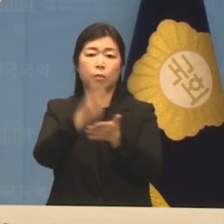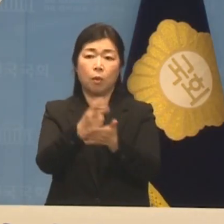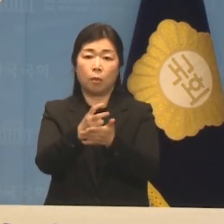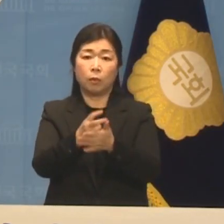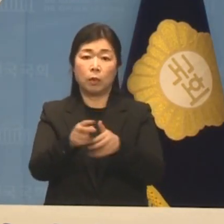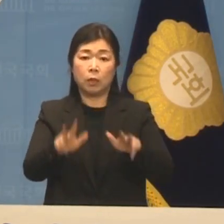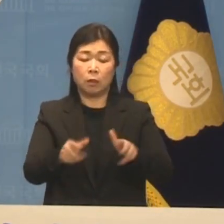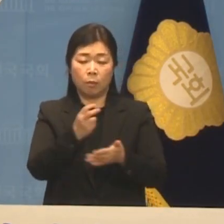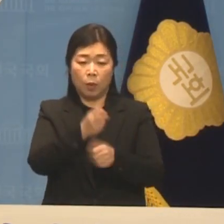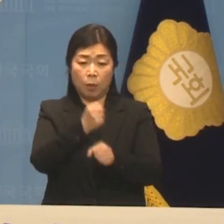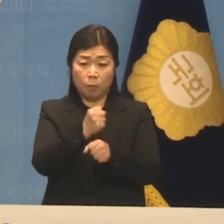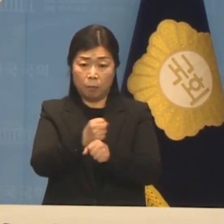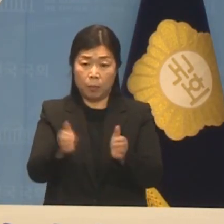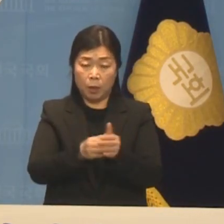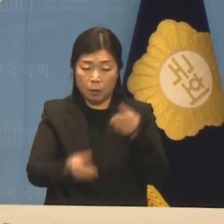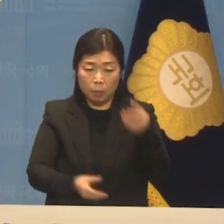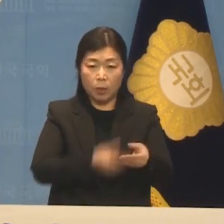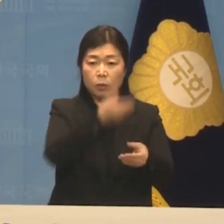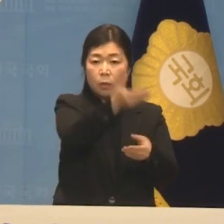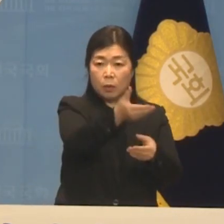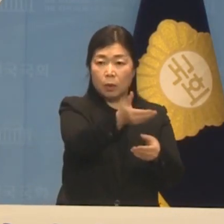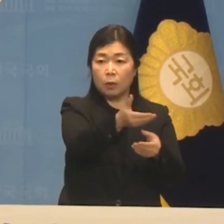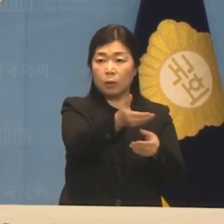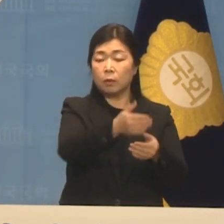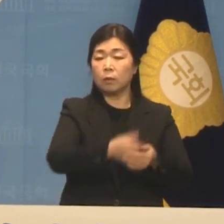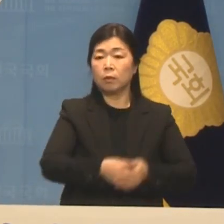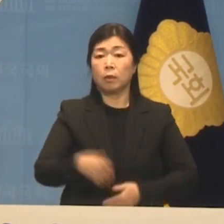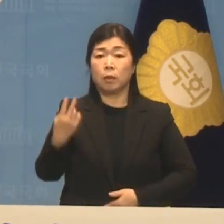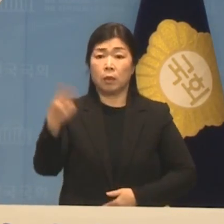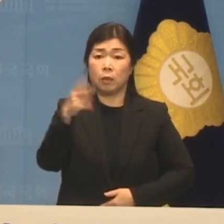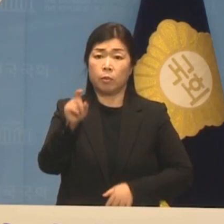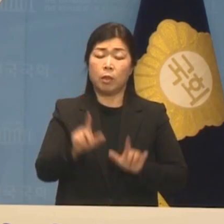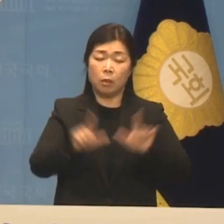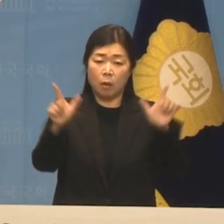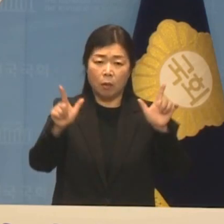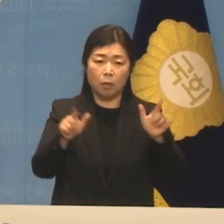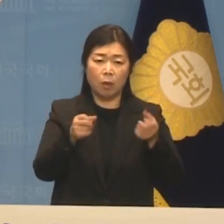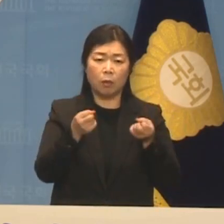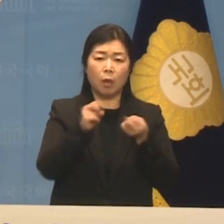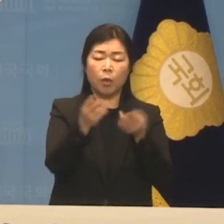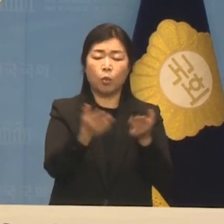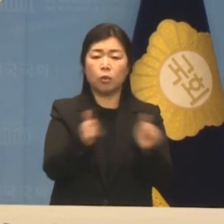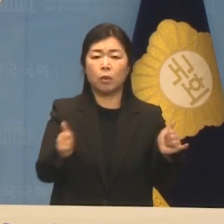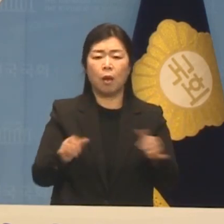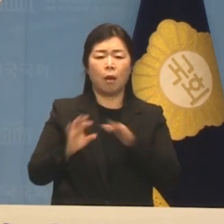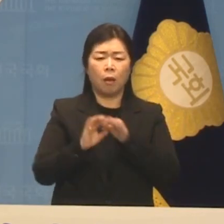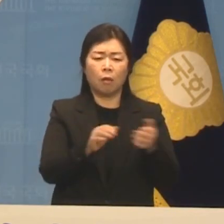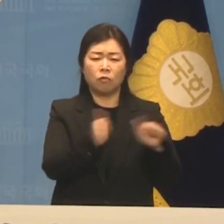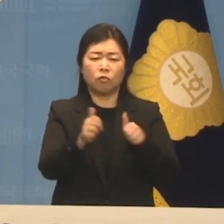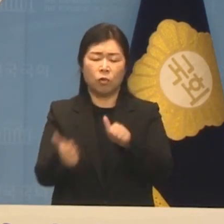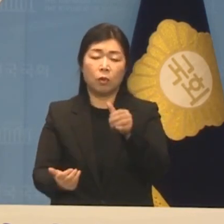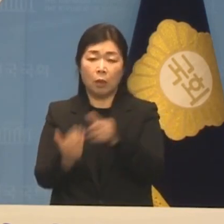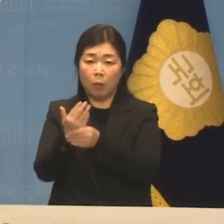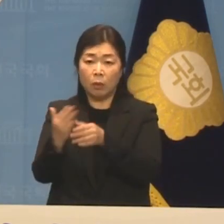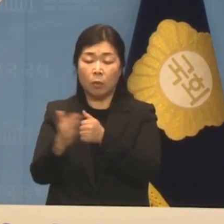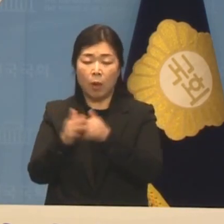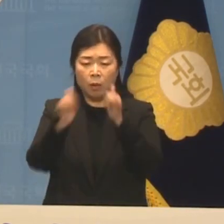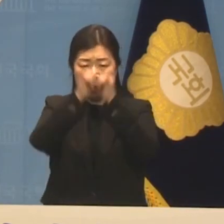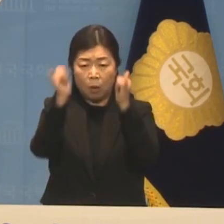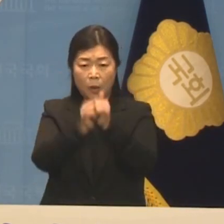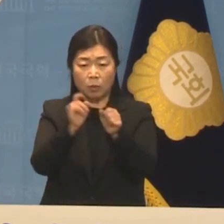상태입니다. 지난 2021년 택배 노동자의 연이은 가로사를 방지하기 위해 사회적 합의가